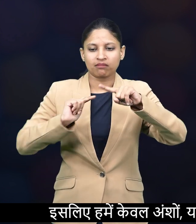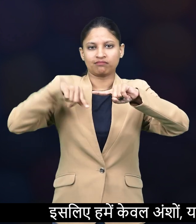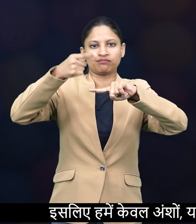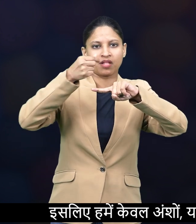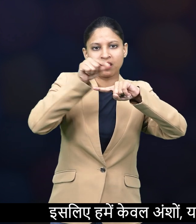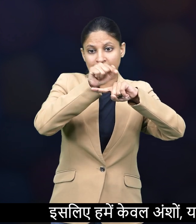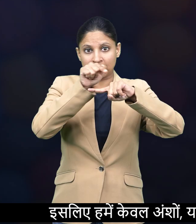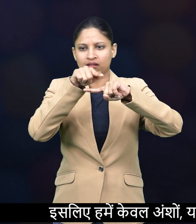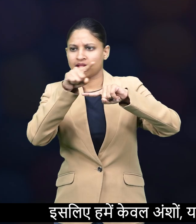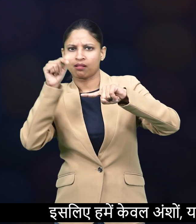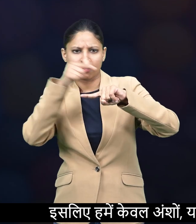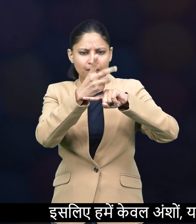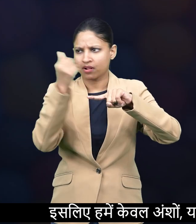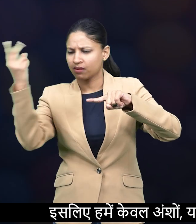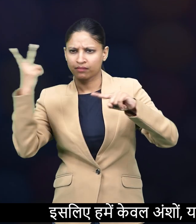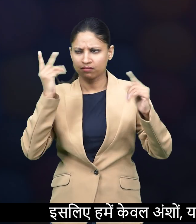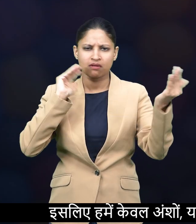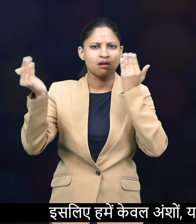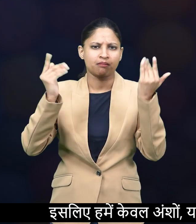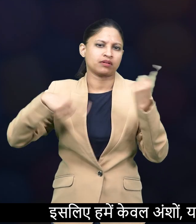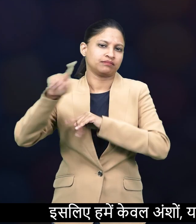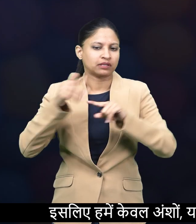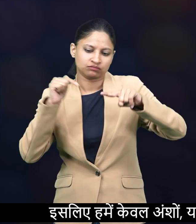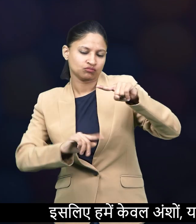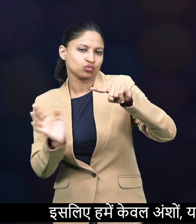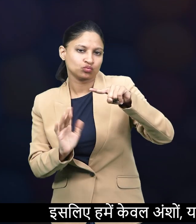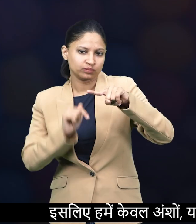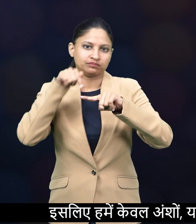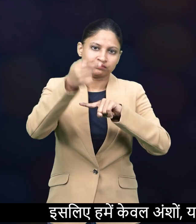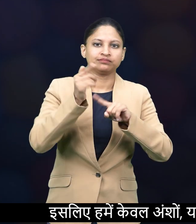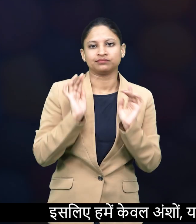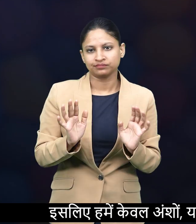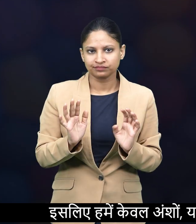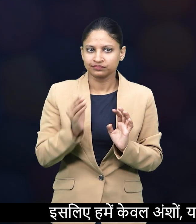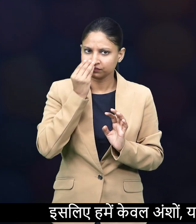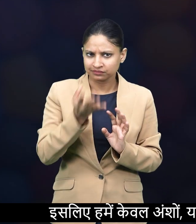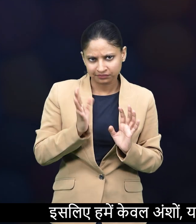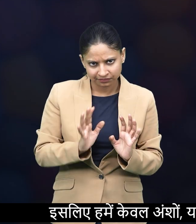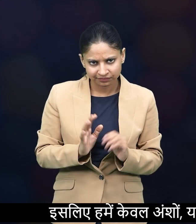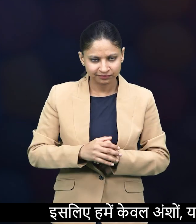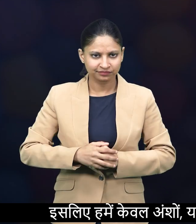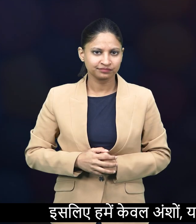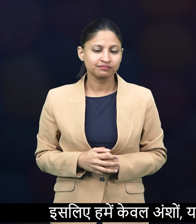इसलिए हमें केवल अंशों यानी ऊपर की संख्याओं की तुलना करनी होती है।